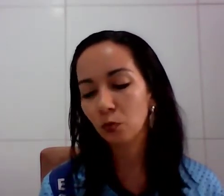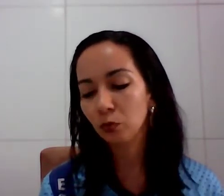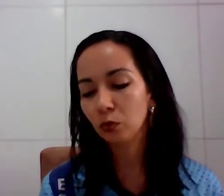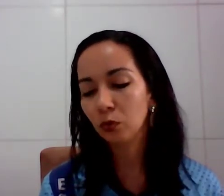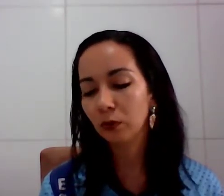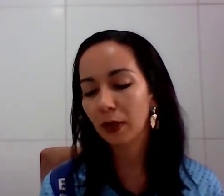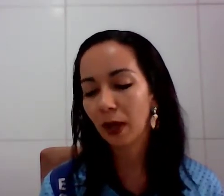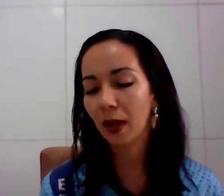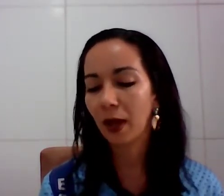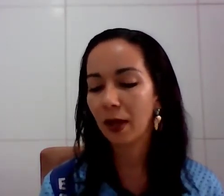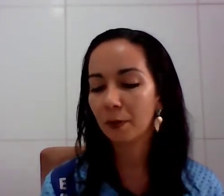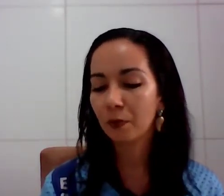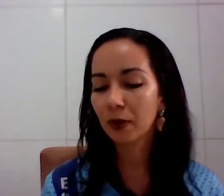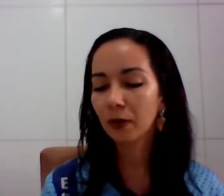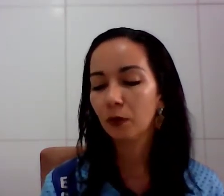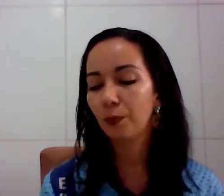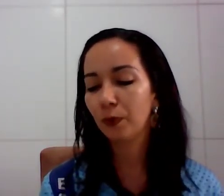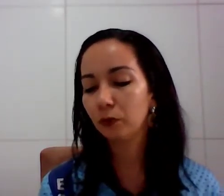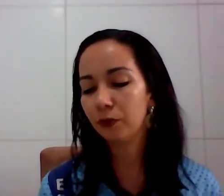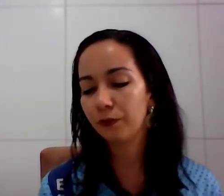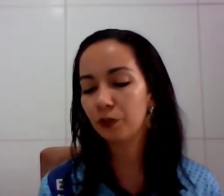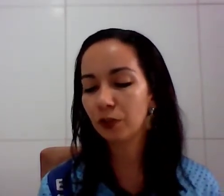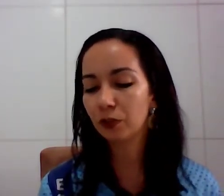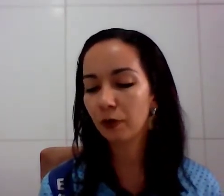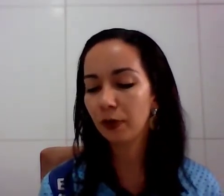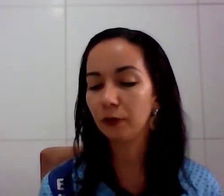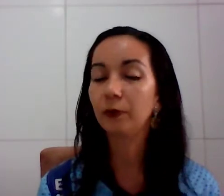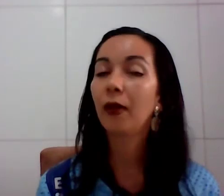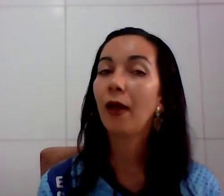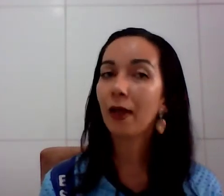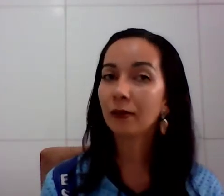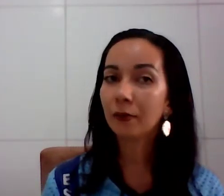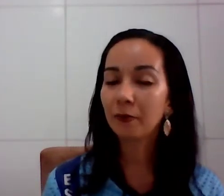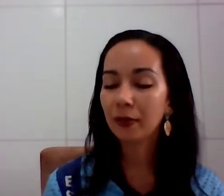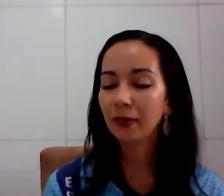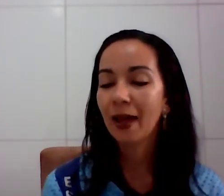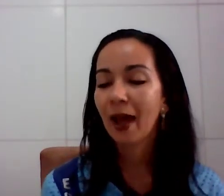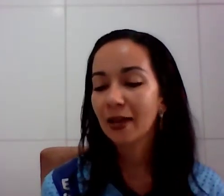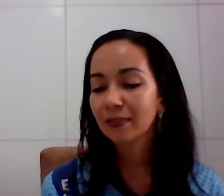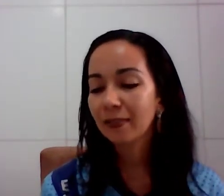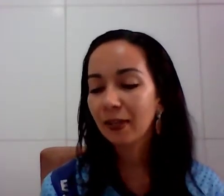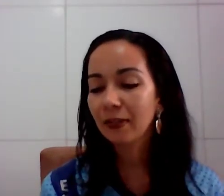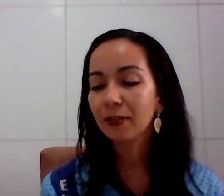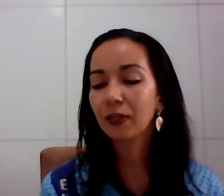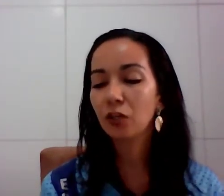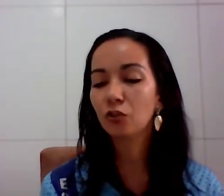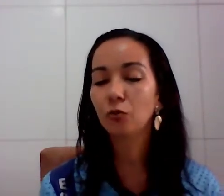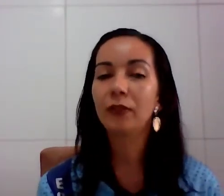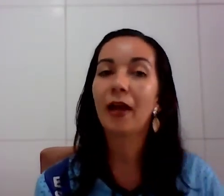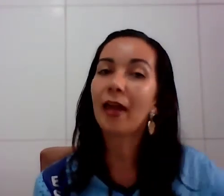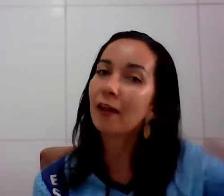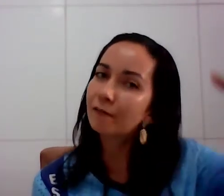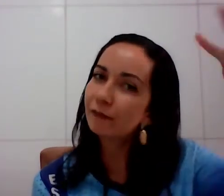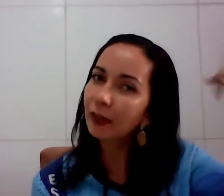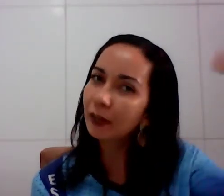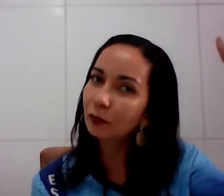Segundo lugar, a época, o ponto de vista escolhido. É também a ciência que estuda